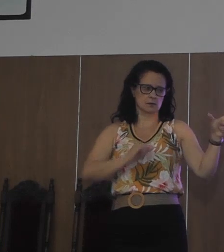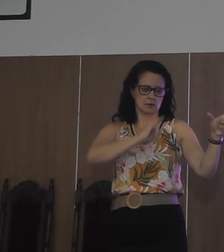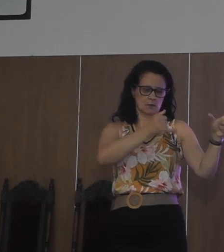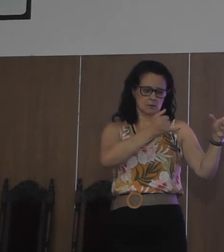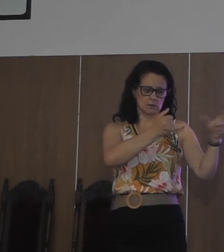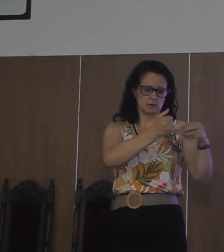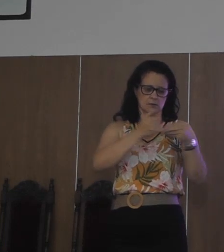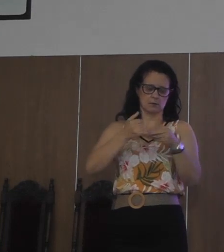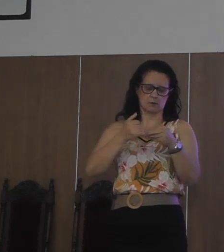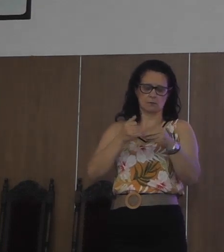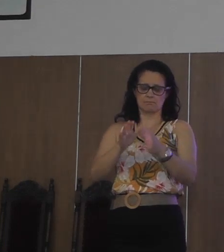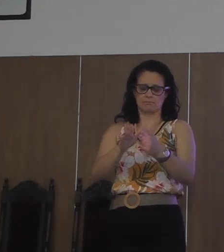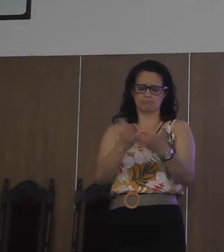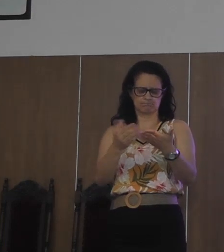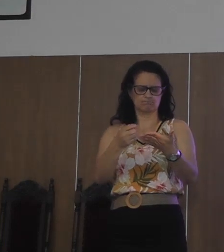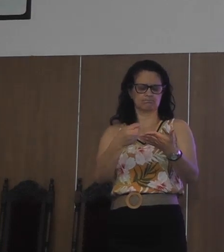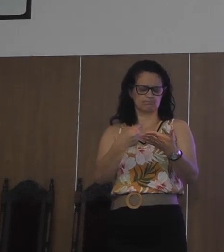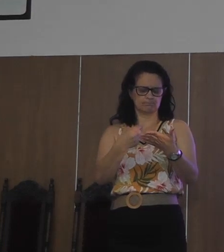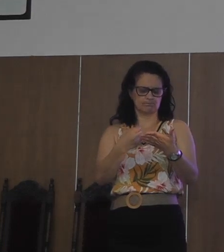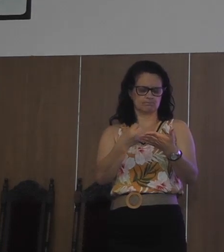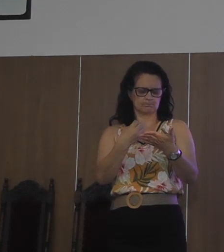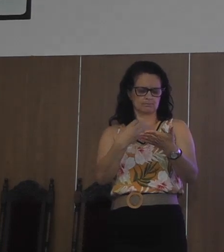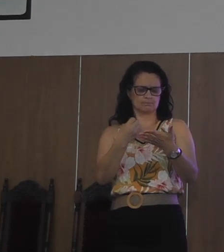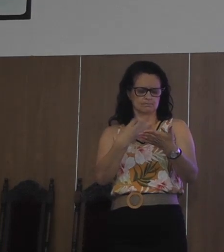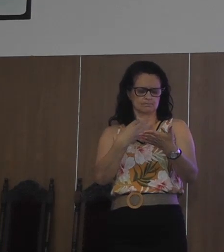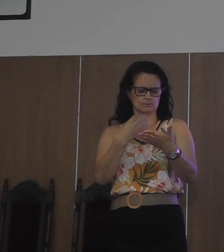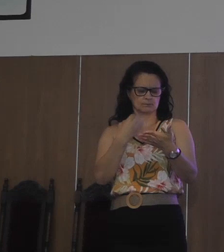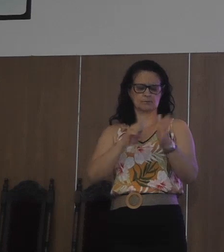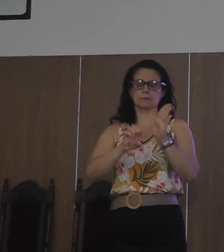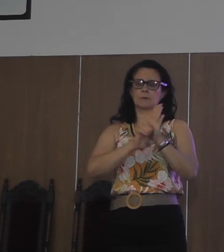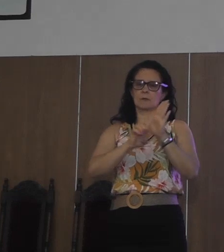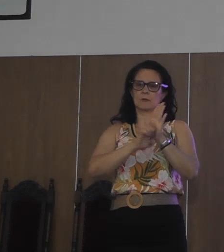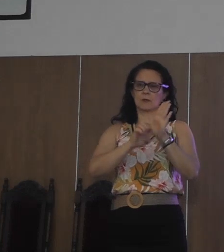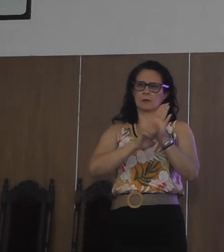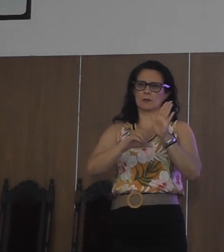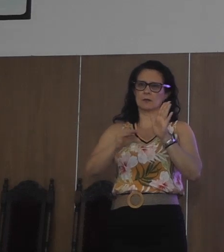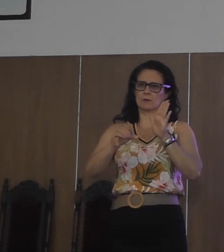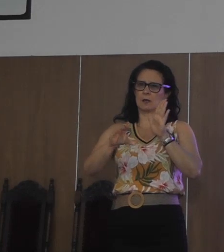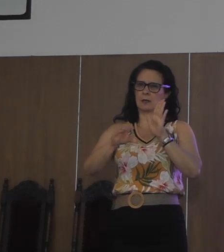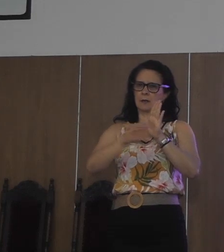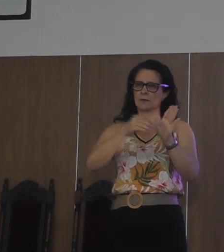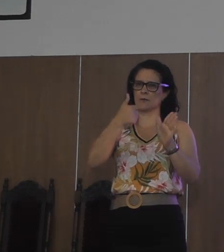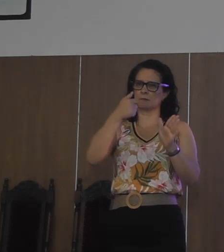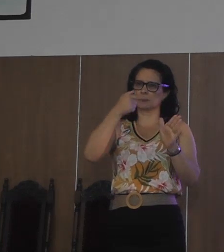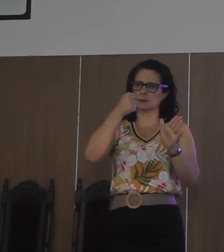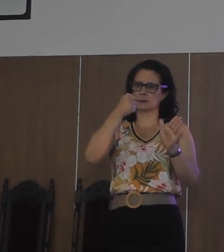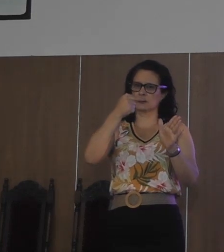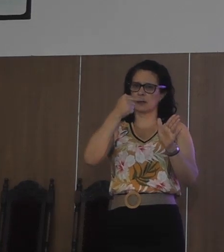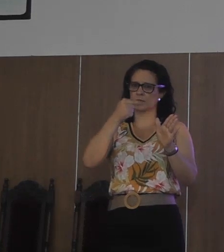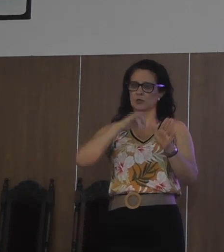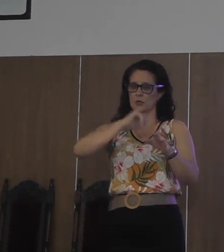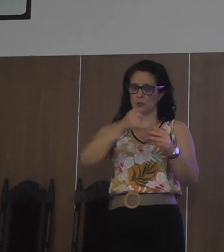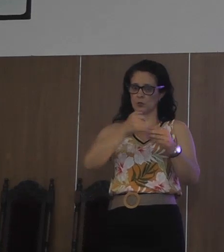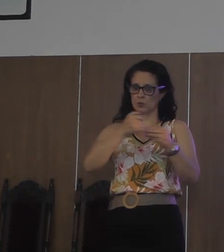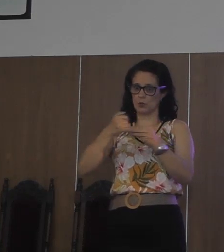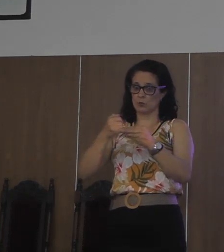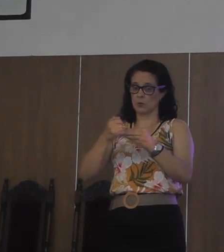A palavra de Deus vai dizer que em Êxodo 17, Josué era guerreiro.